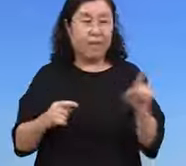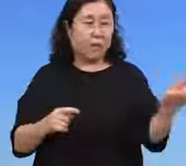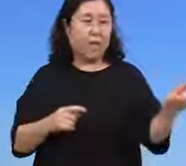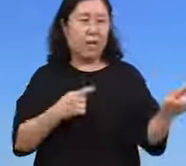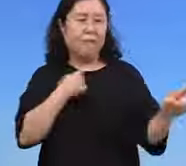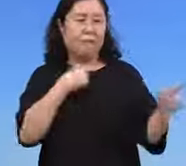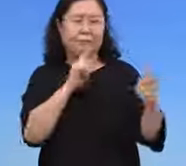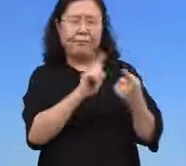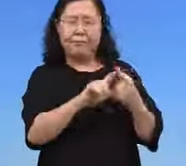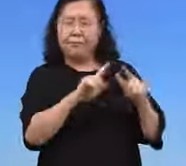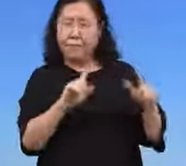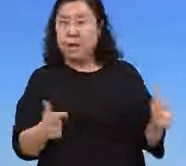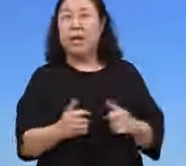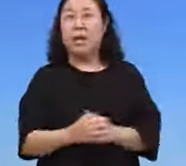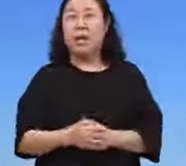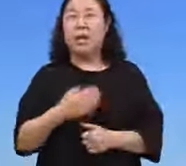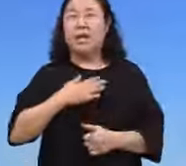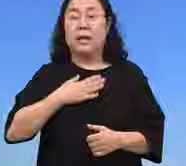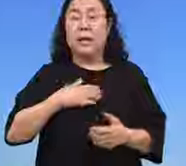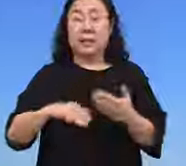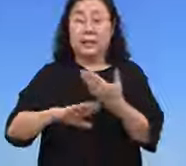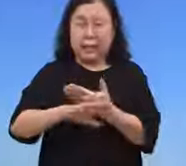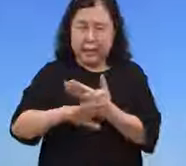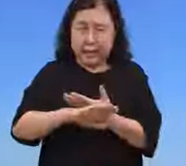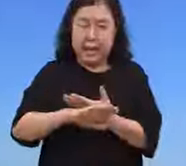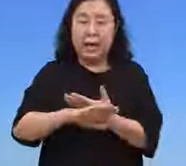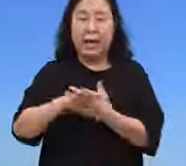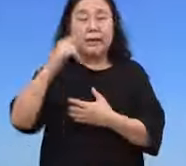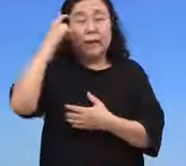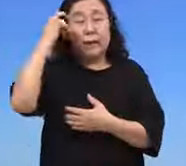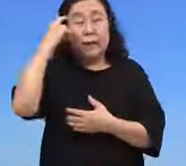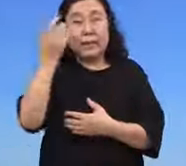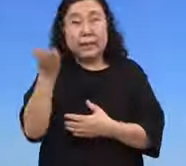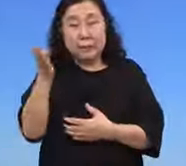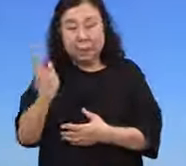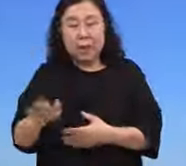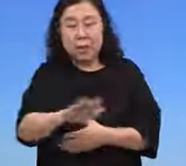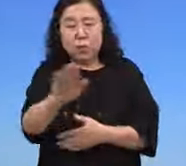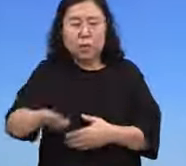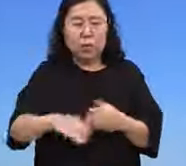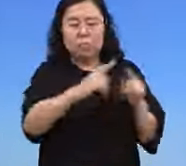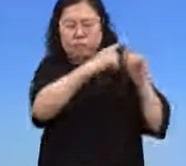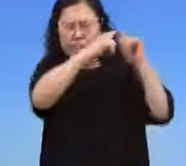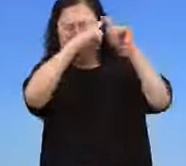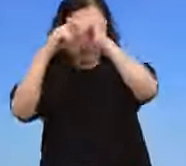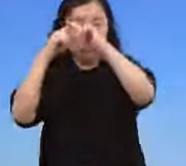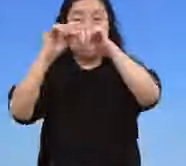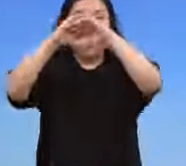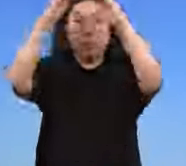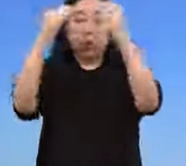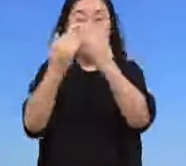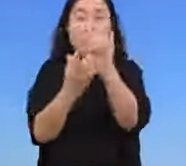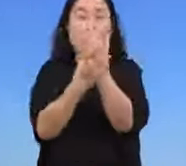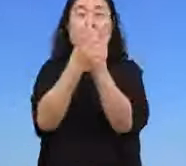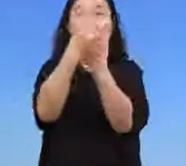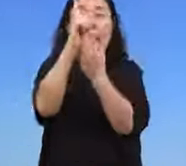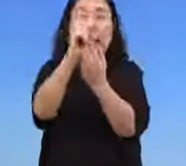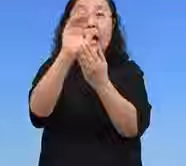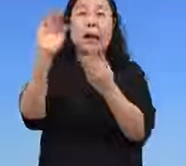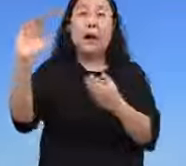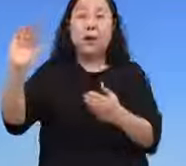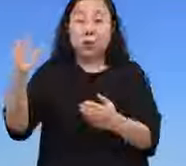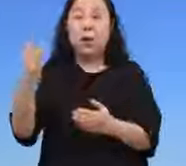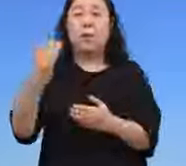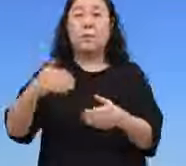안 들고 이것도 나랑 다르고 저것도 나랑 다르다 하더라도 무조건 하나 돼야 돼요. 우리 모두가 다 하나 돼가지고